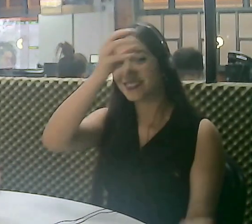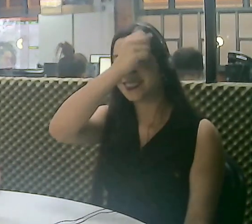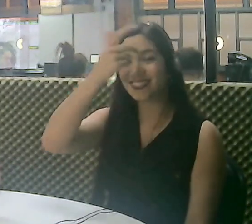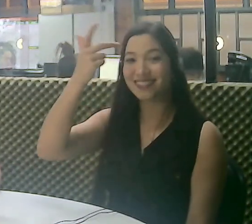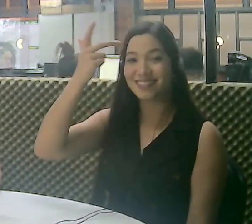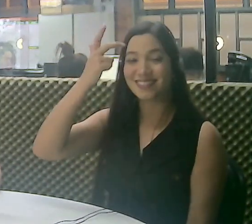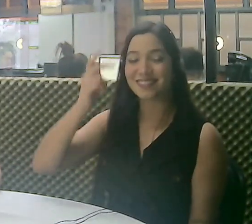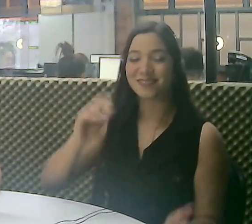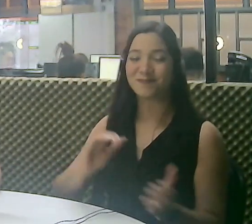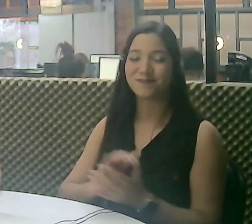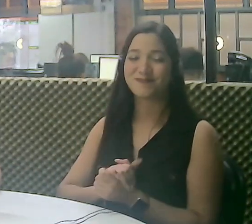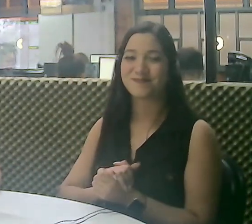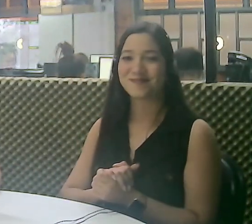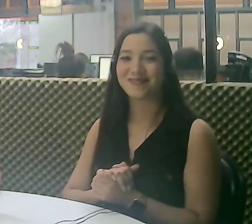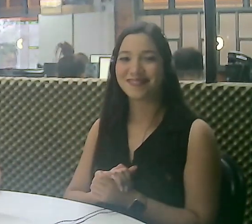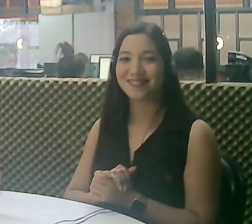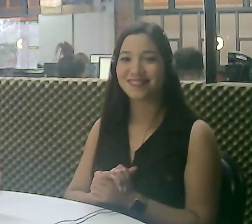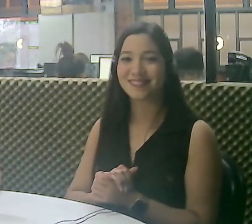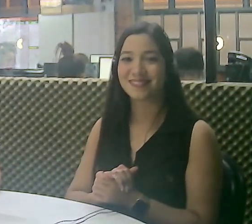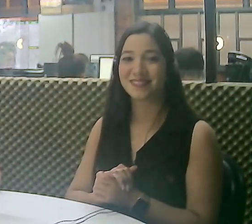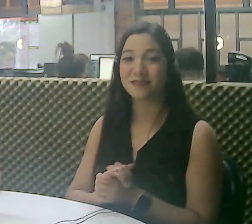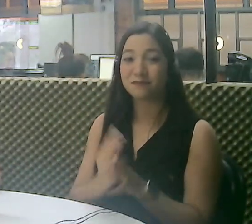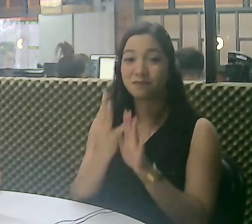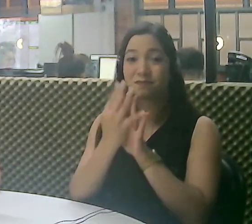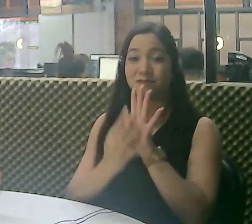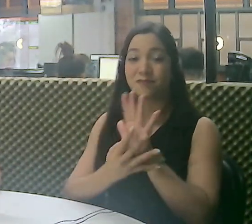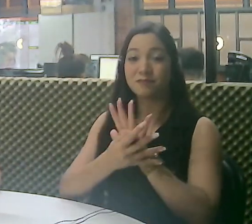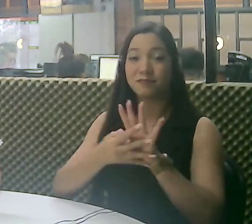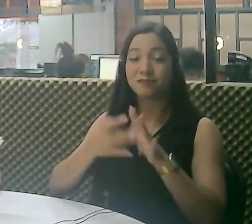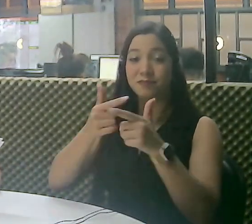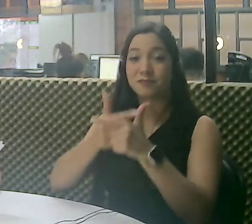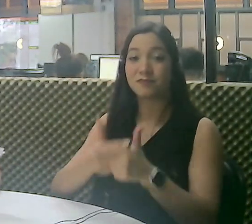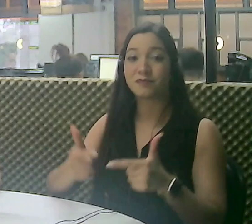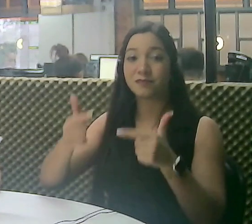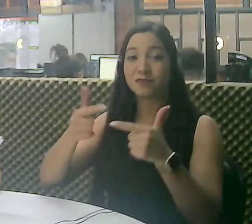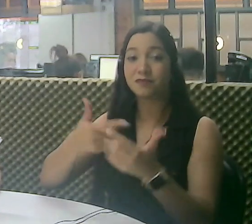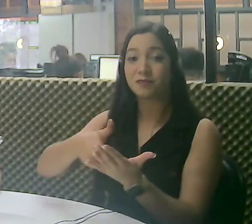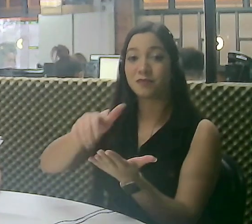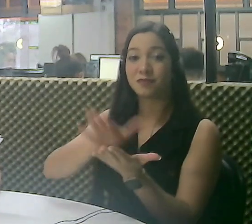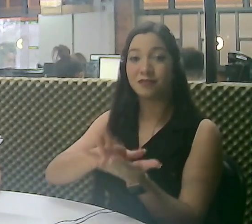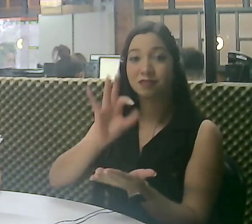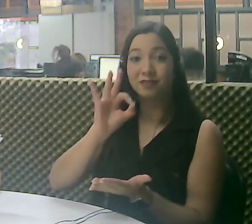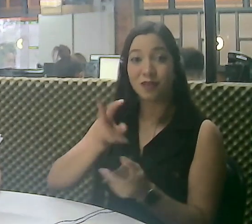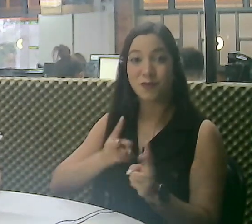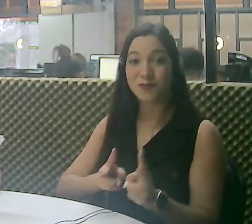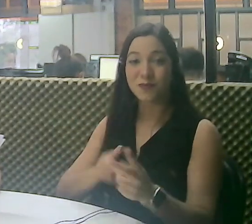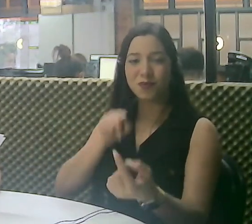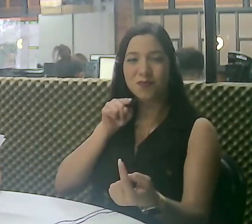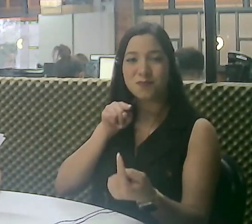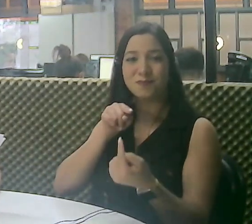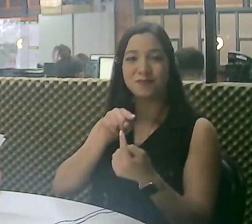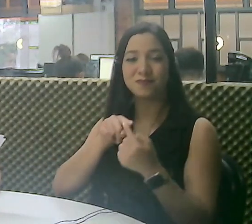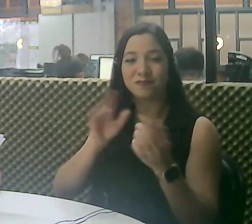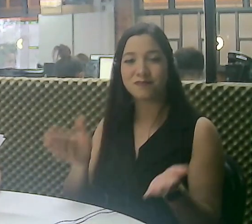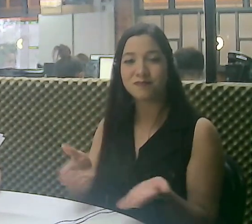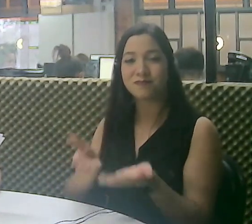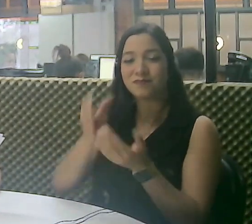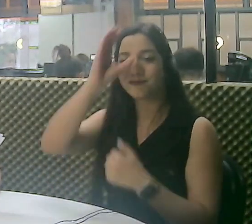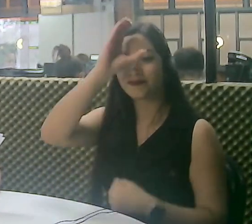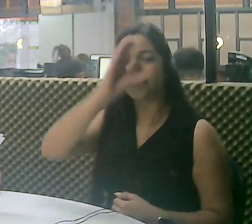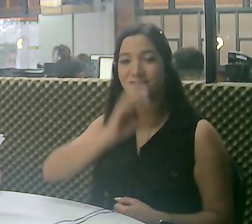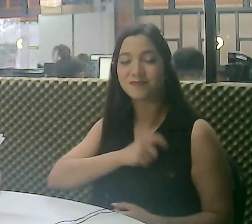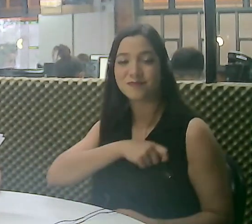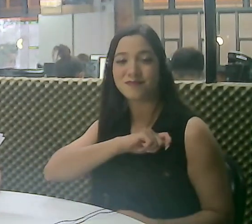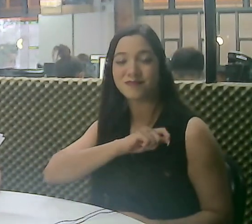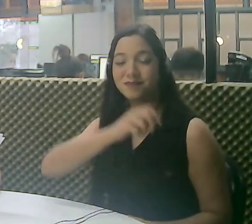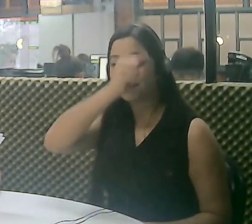Prefeitura. O cronograma de sorteios do programa Nota Certa continua. Com o objetivo de estimular a cidadania